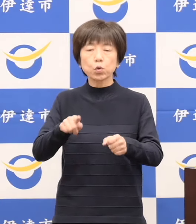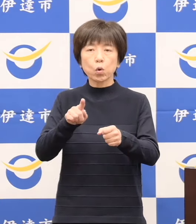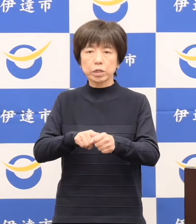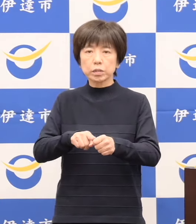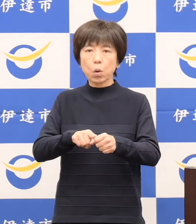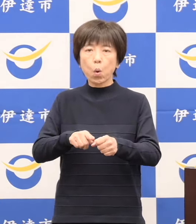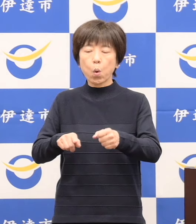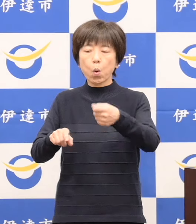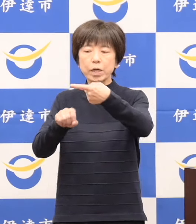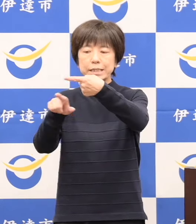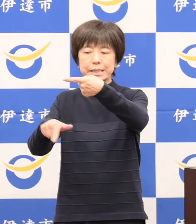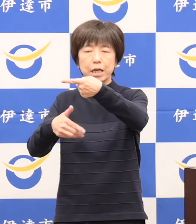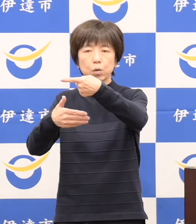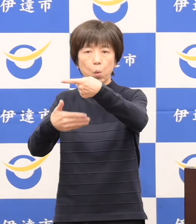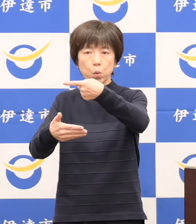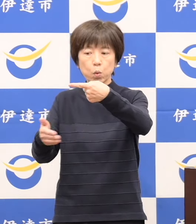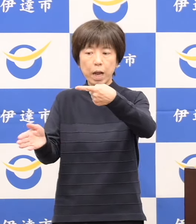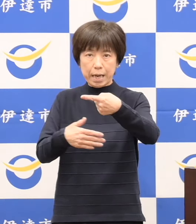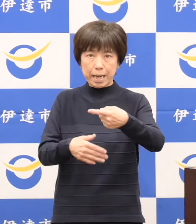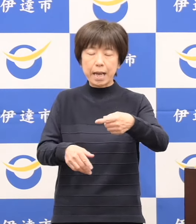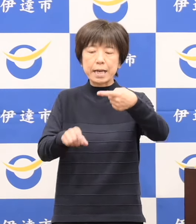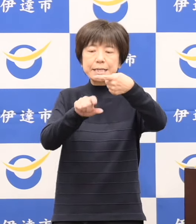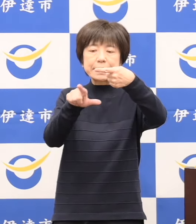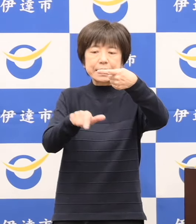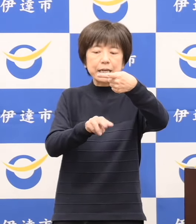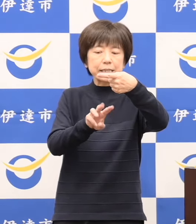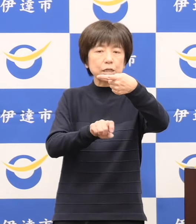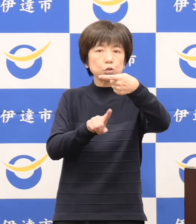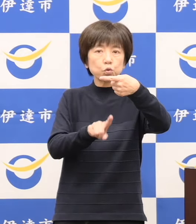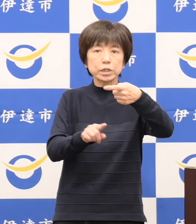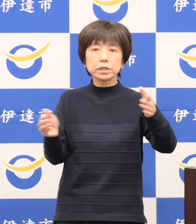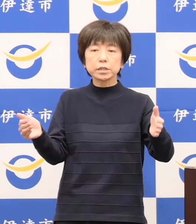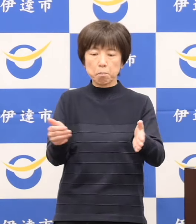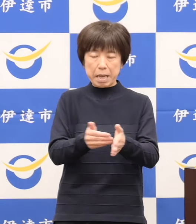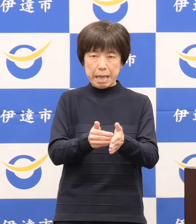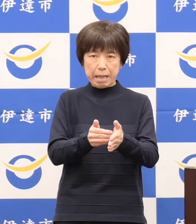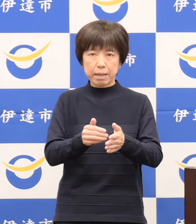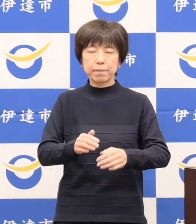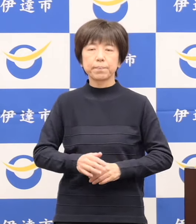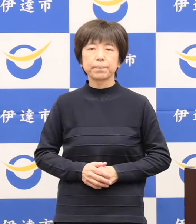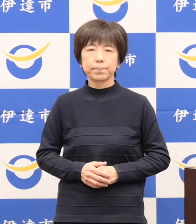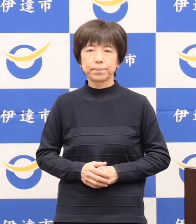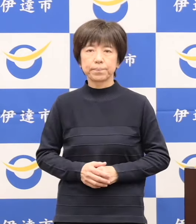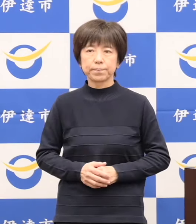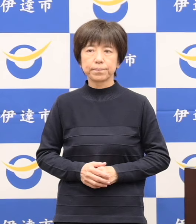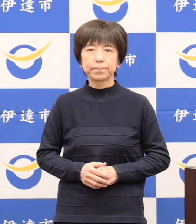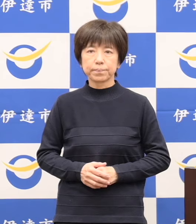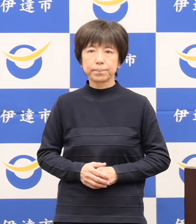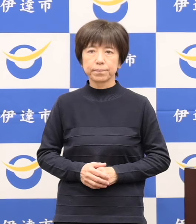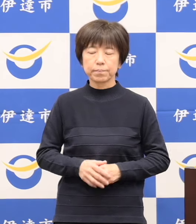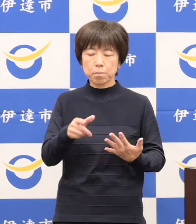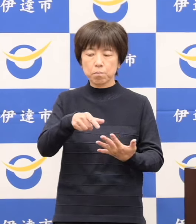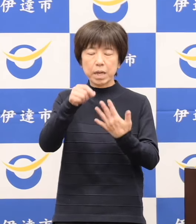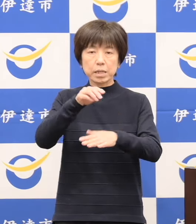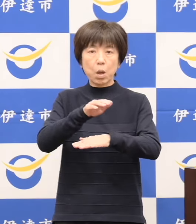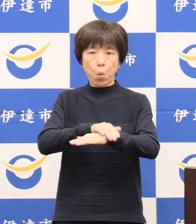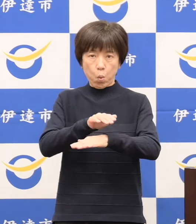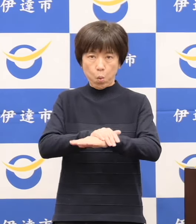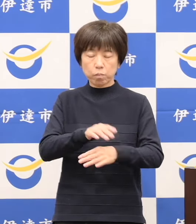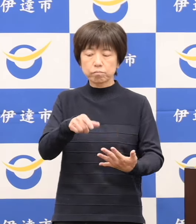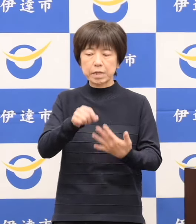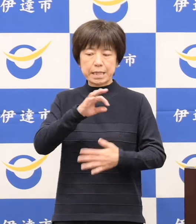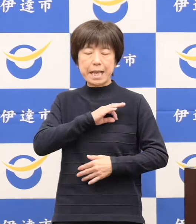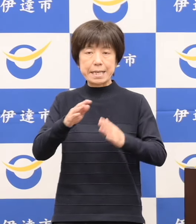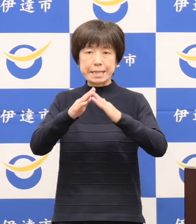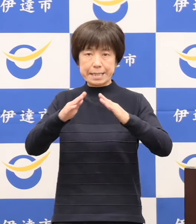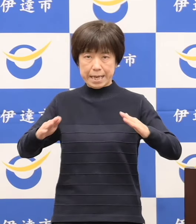1月9日から1月の31日までといたします。選定方法ですが、選定委員会